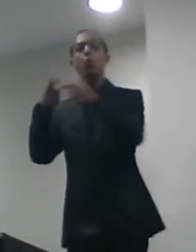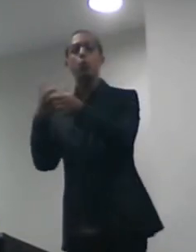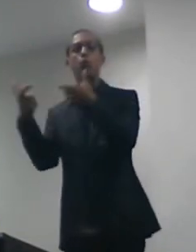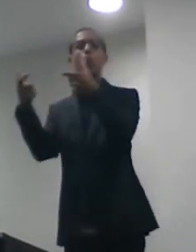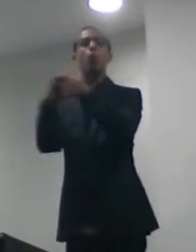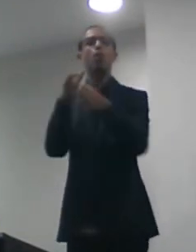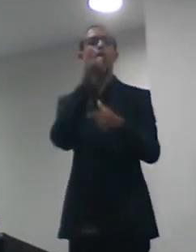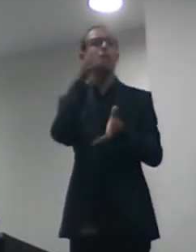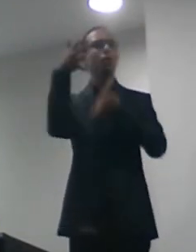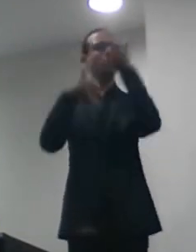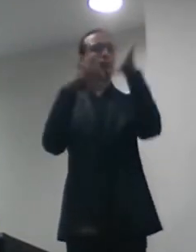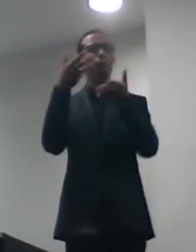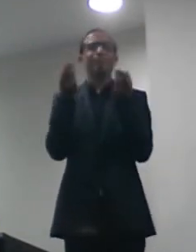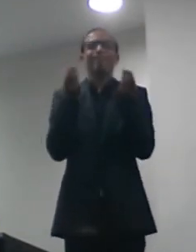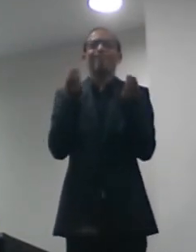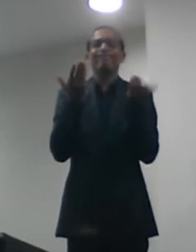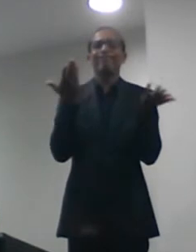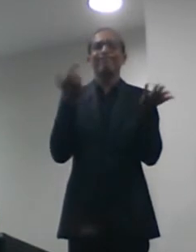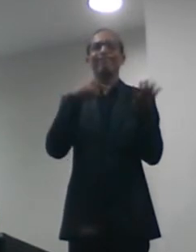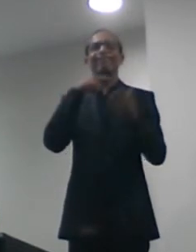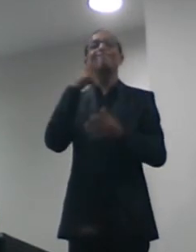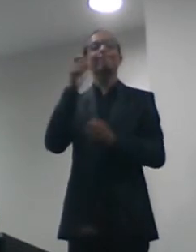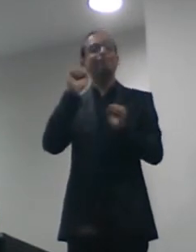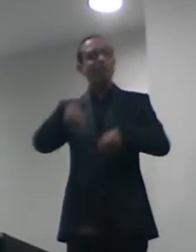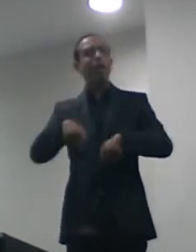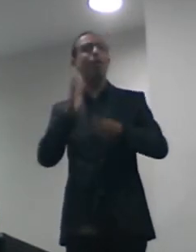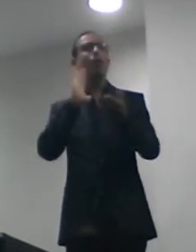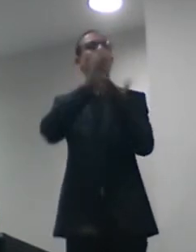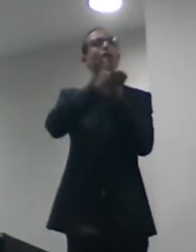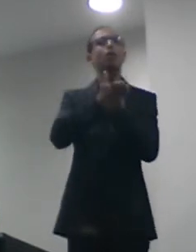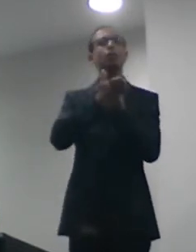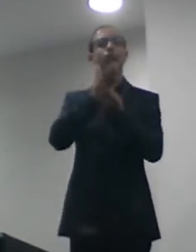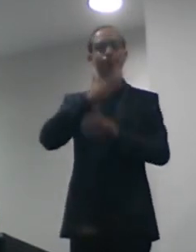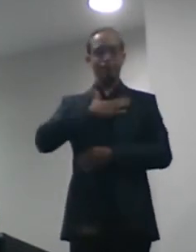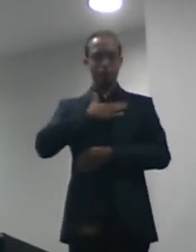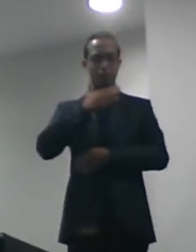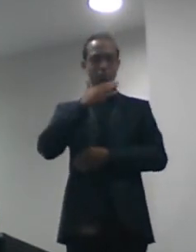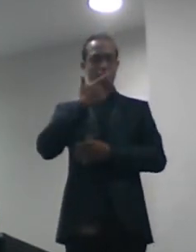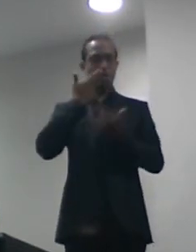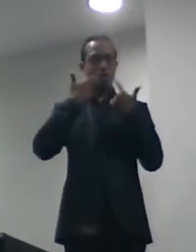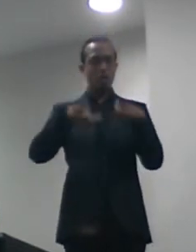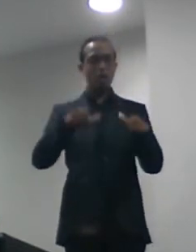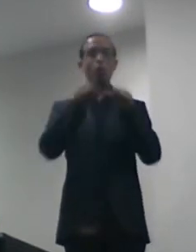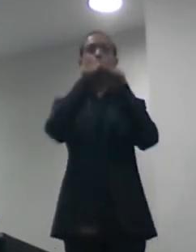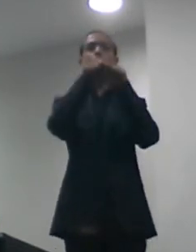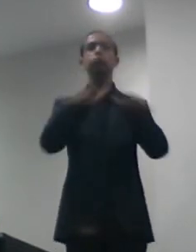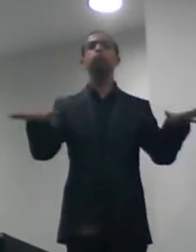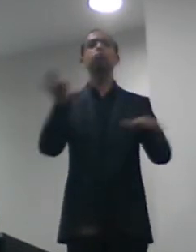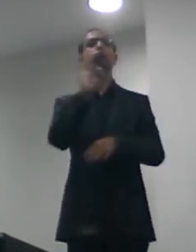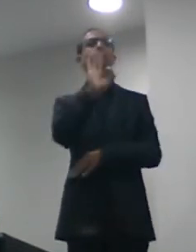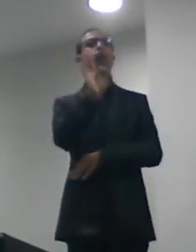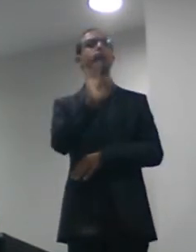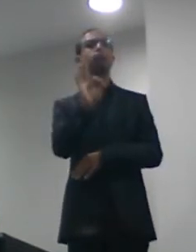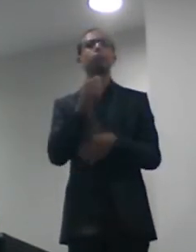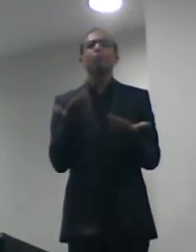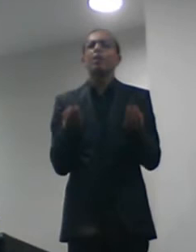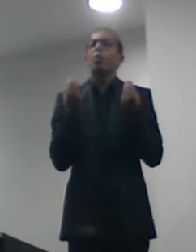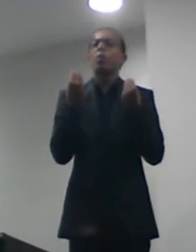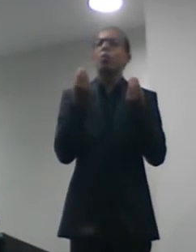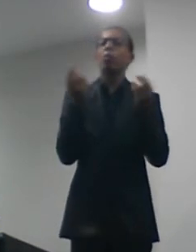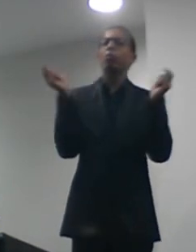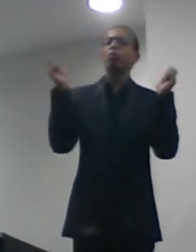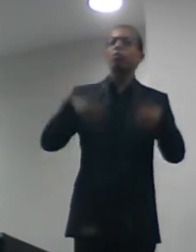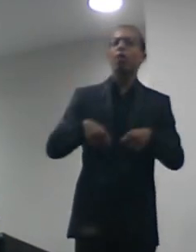caso a Libras, por exemplo. Como é que eu vou conseguir ingressar com uma ação onde a minha própria língua ainda não está sendo difundida? Como é que eu vou